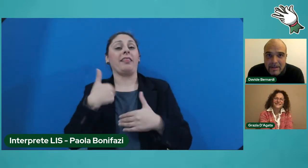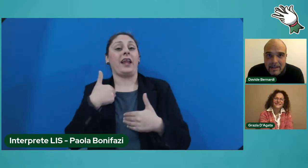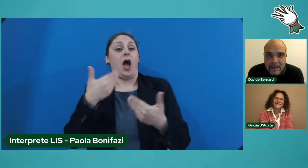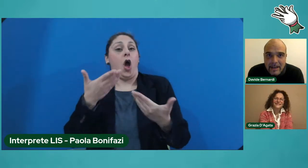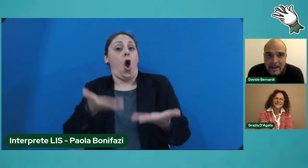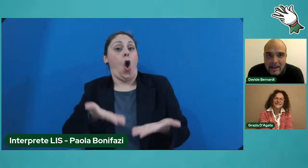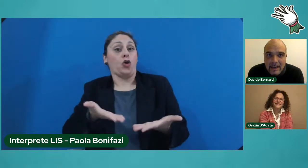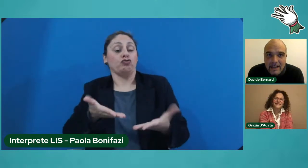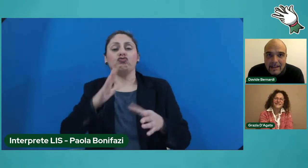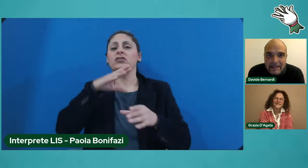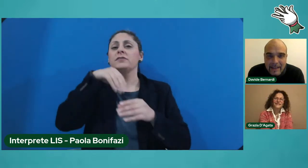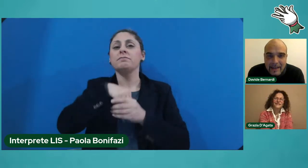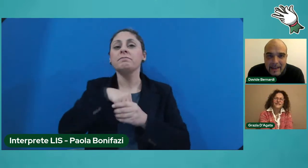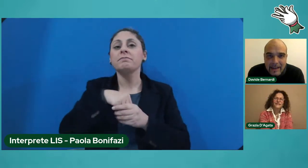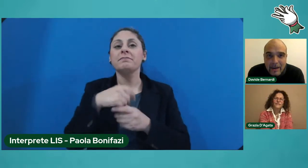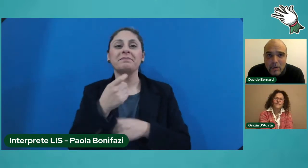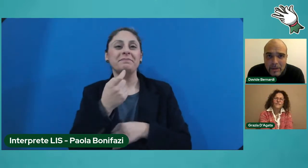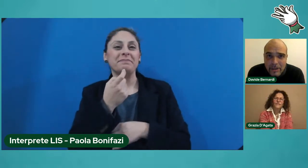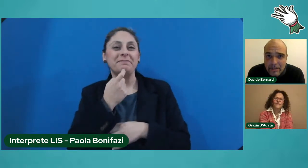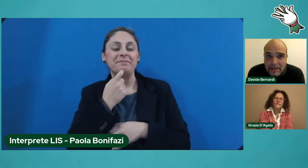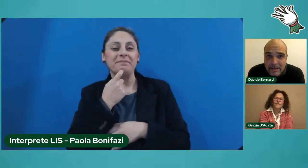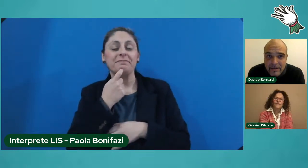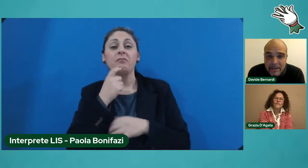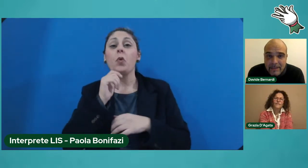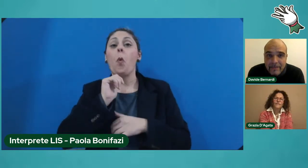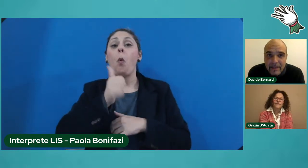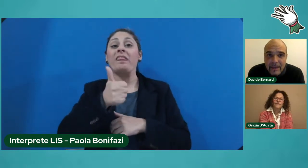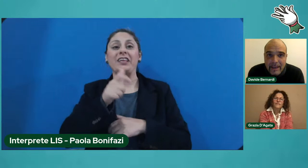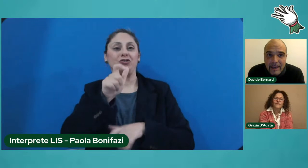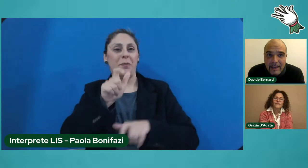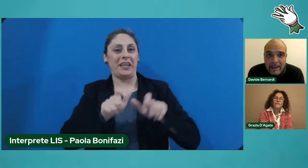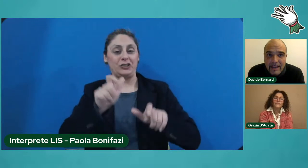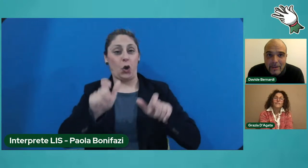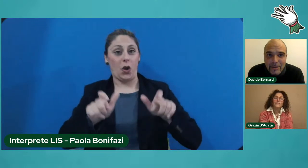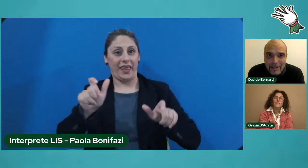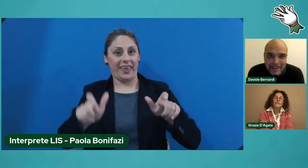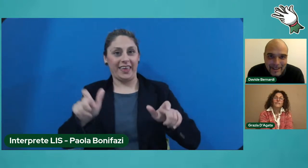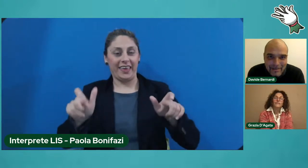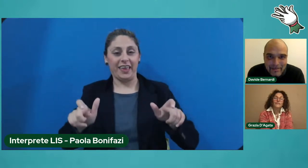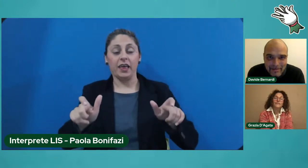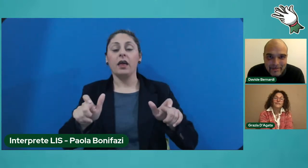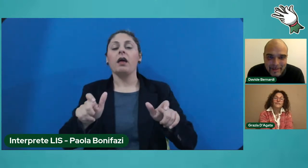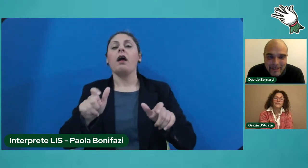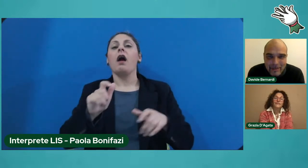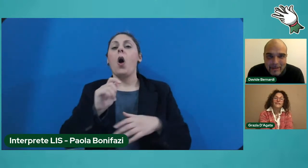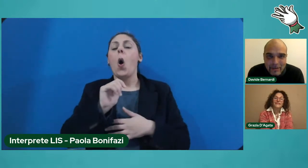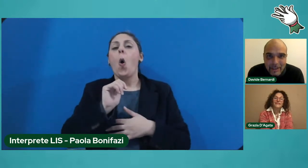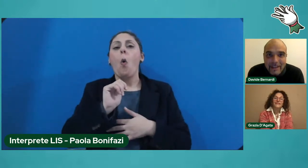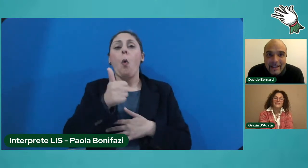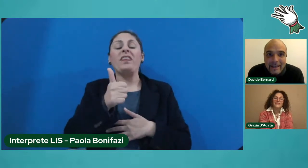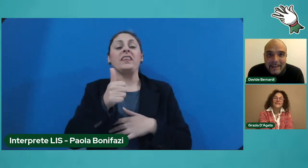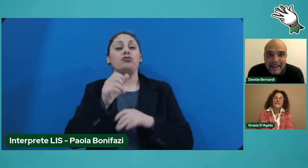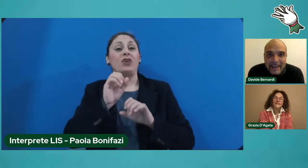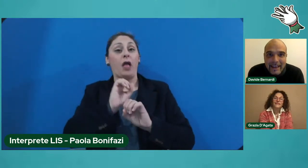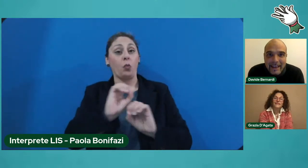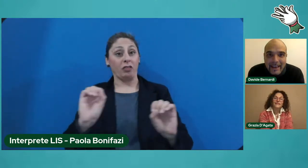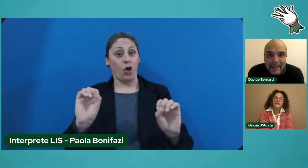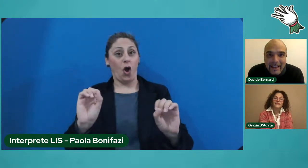composta da 11 persone. E 11 educatori